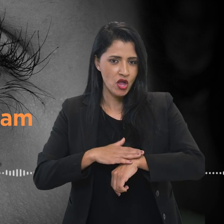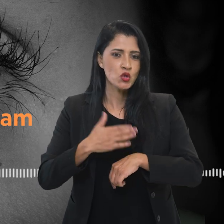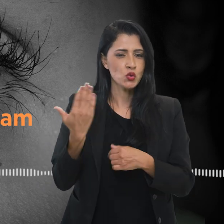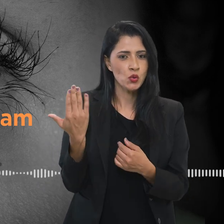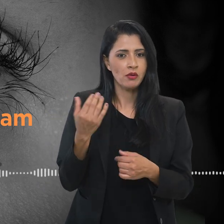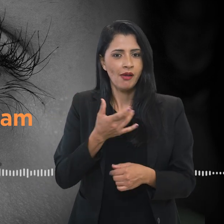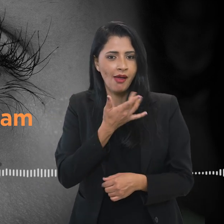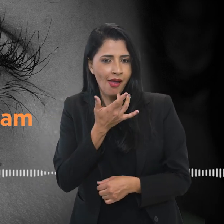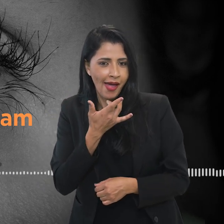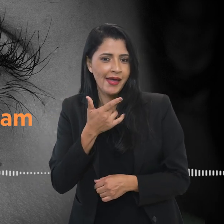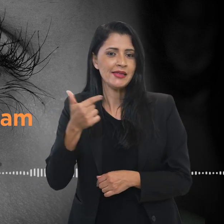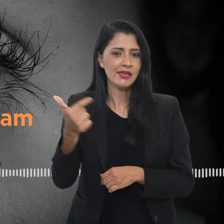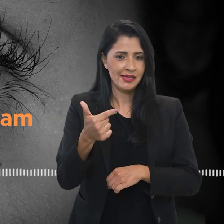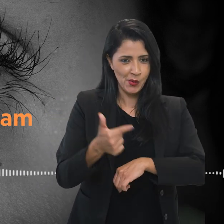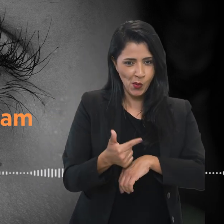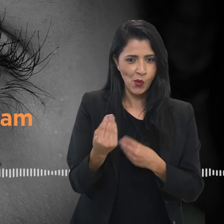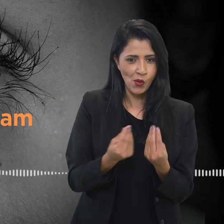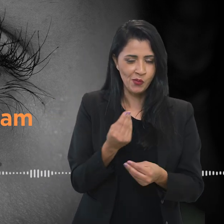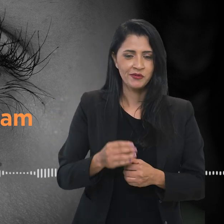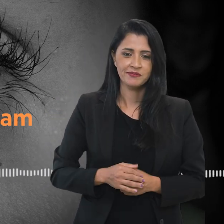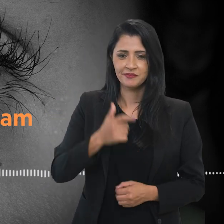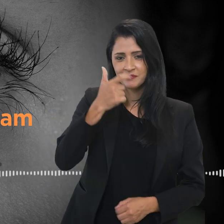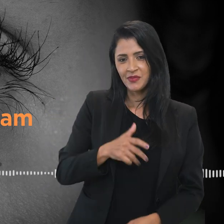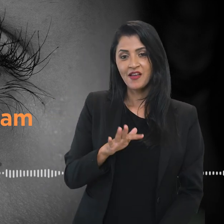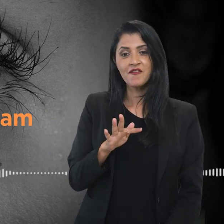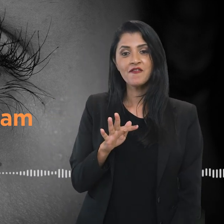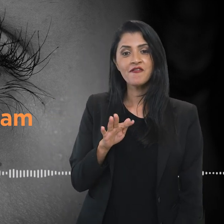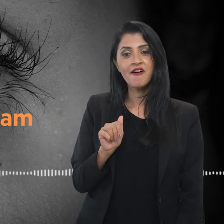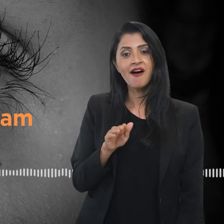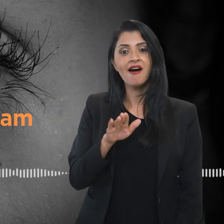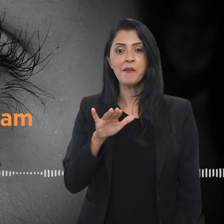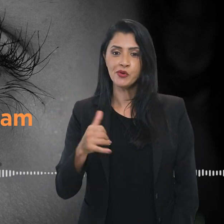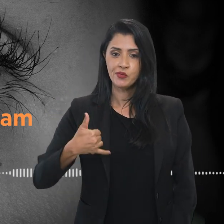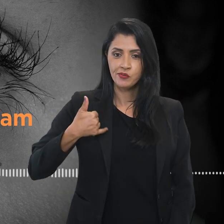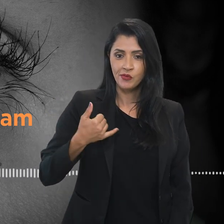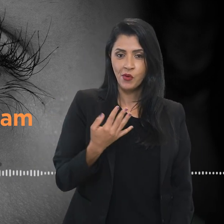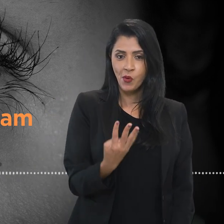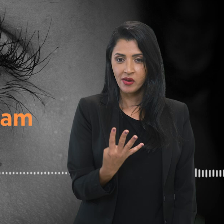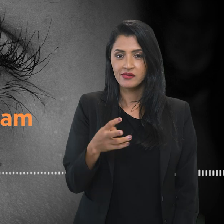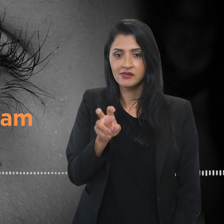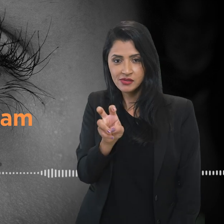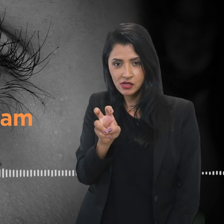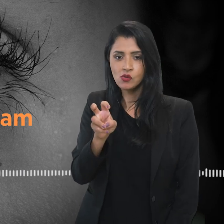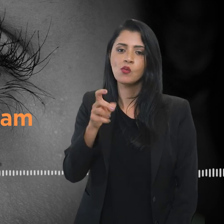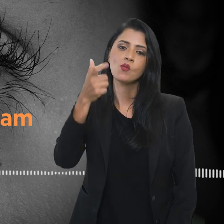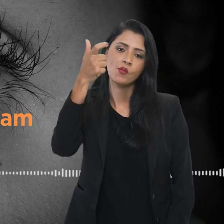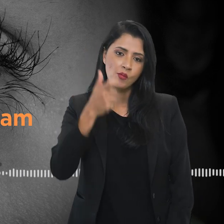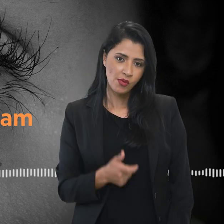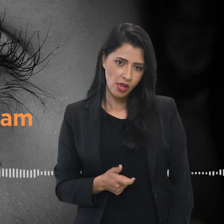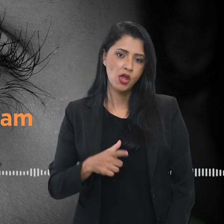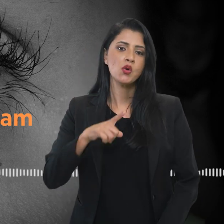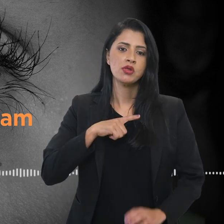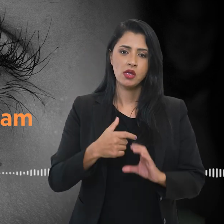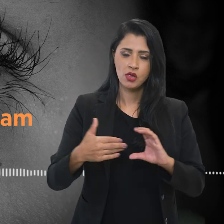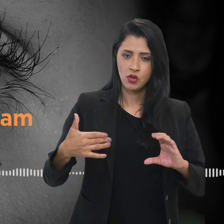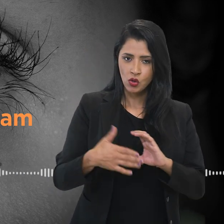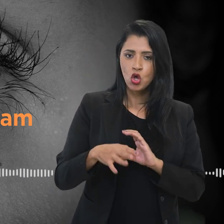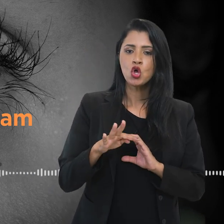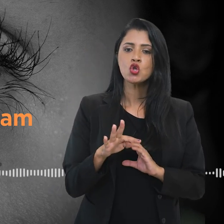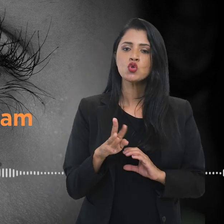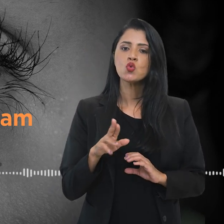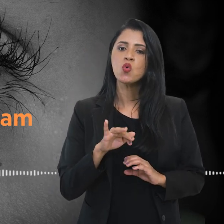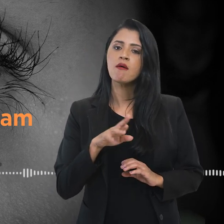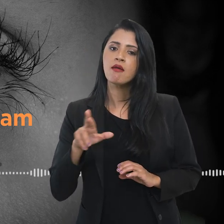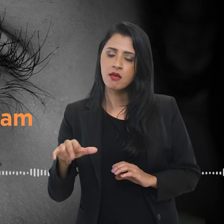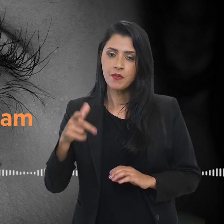darmos alguns spoilers da segunda temporada. Meu nome é Fábio Cisotti, tenho 45 anos e eu sou portador da síndrome de